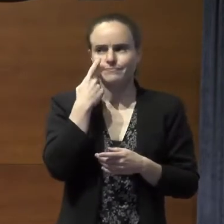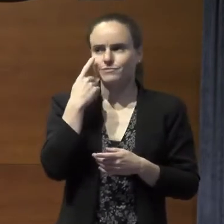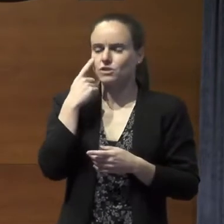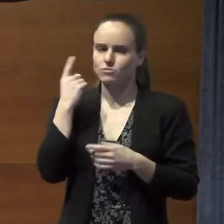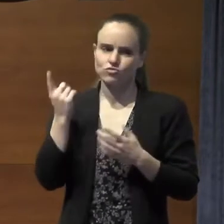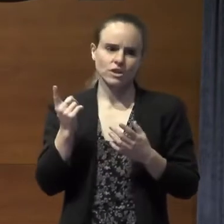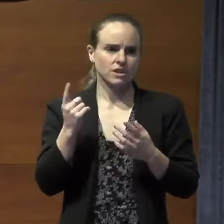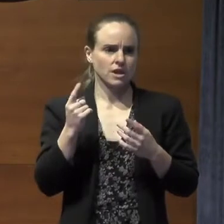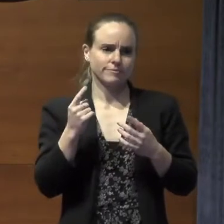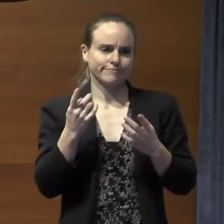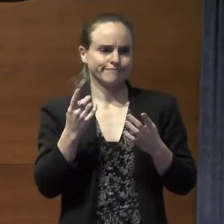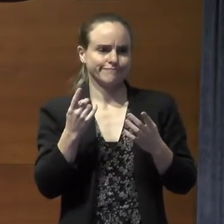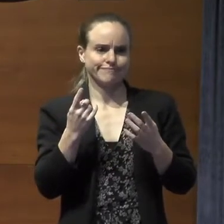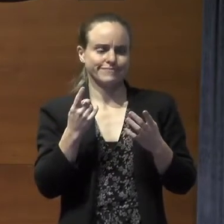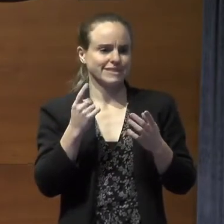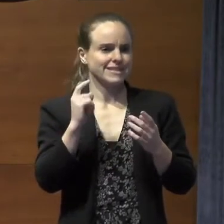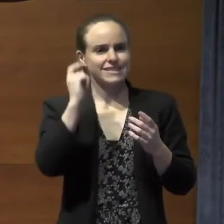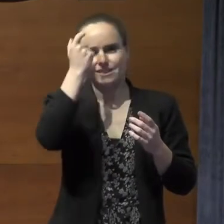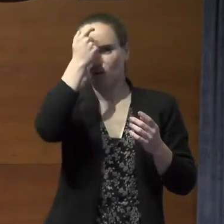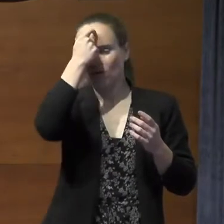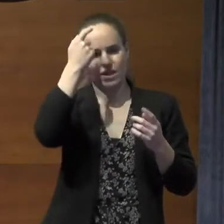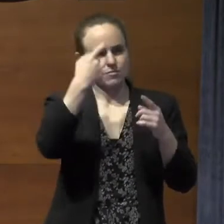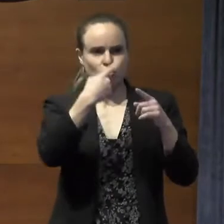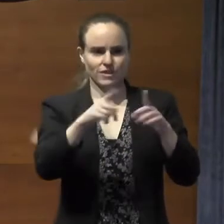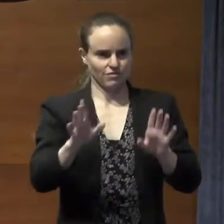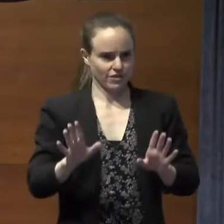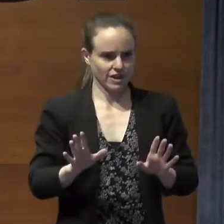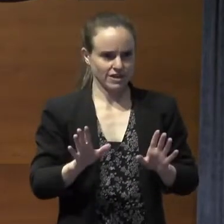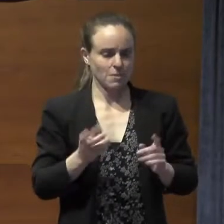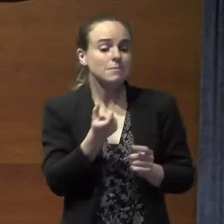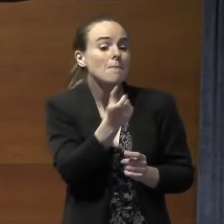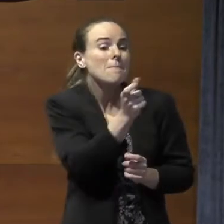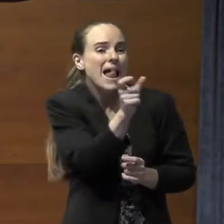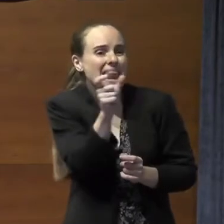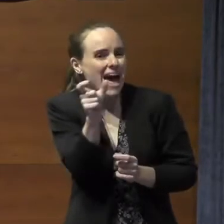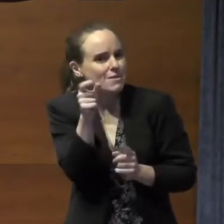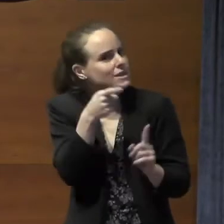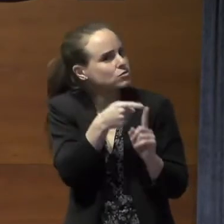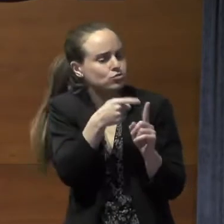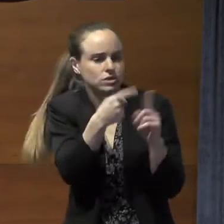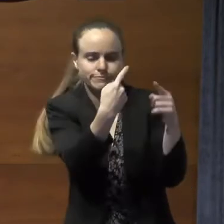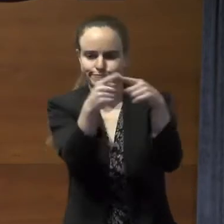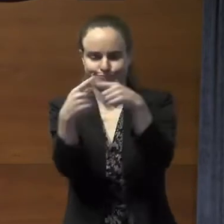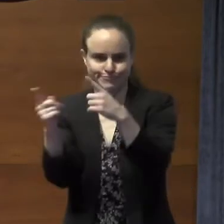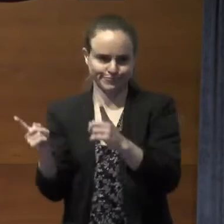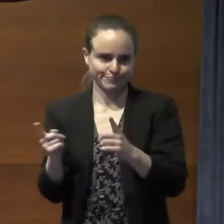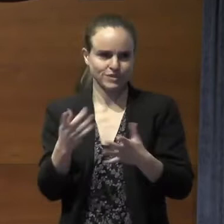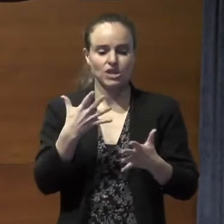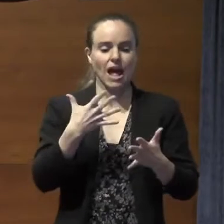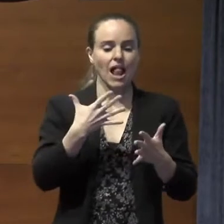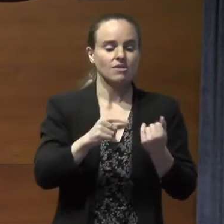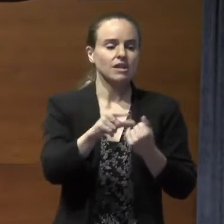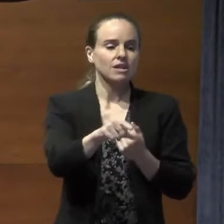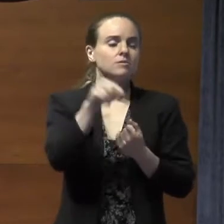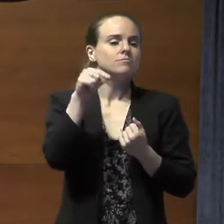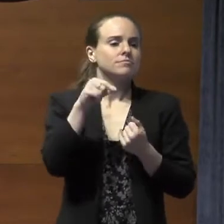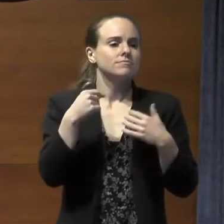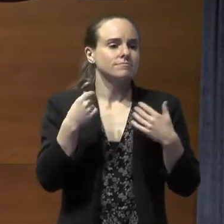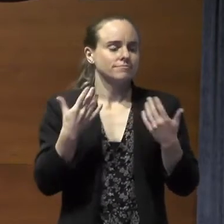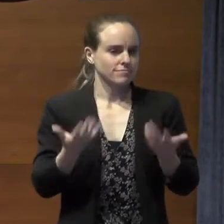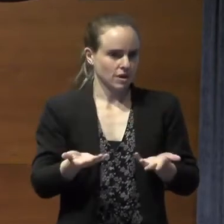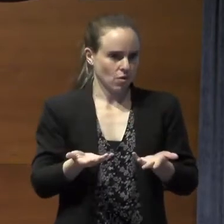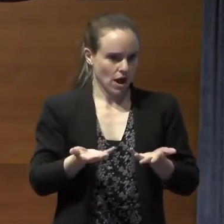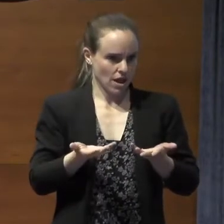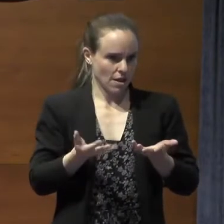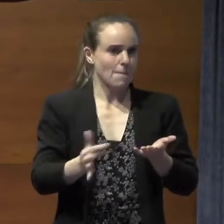diferencias importantes en el uso de la terminología. Hemos adoptado estas soluciones. En primer lugar, hemos dado prioridad a